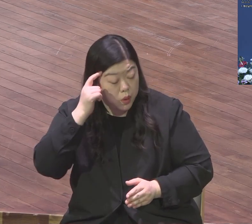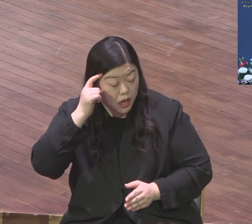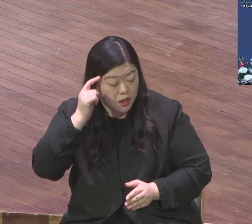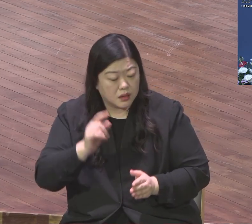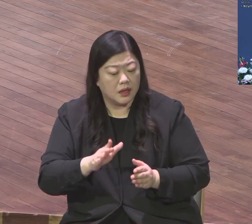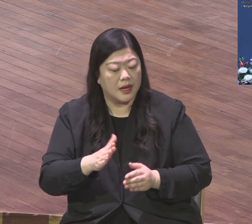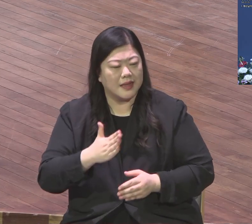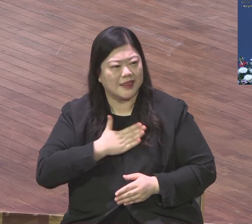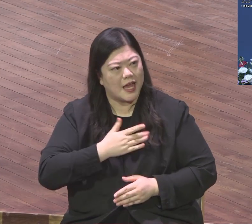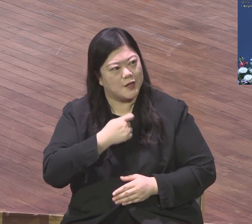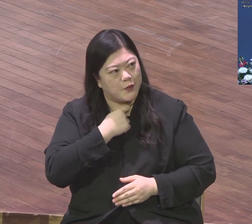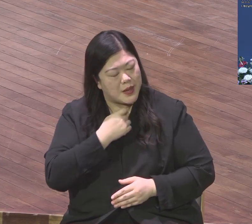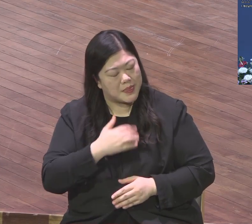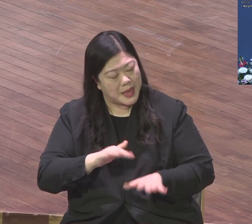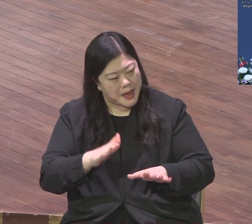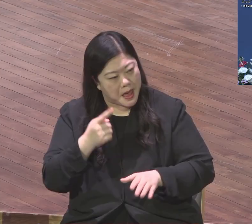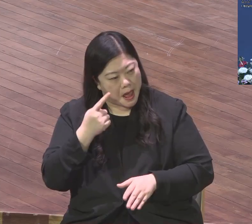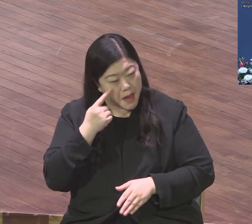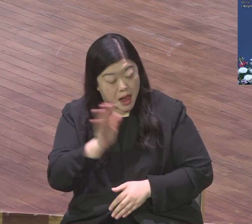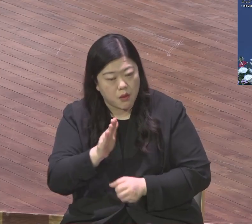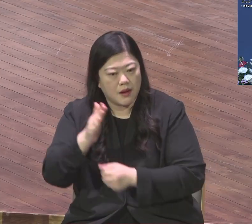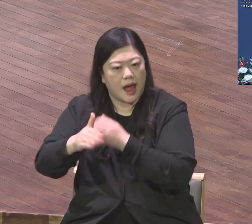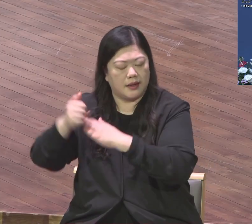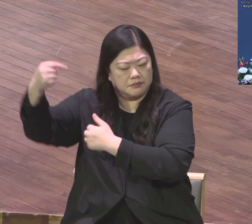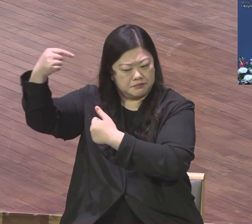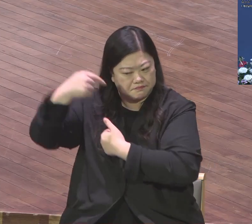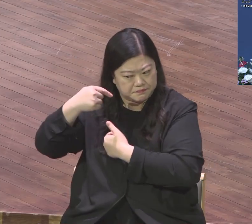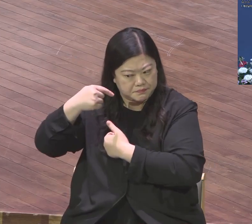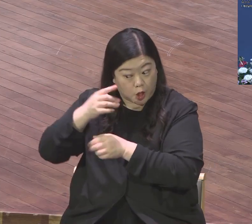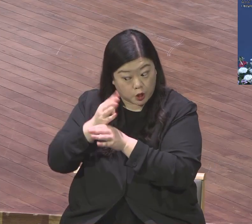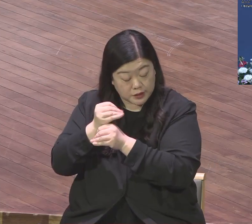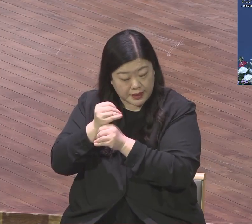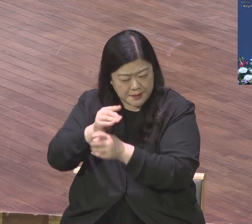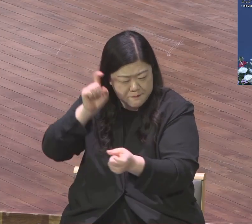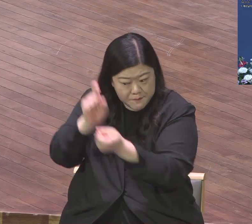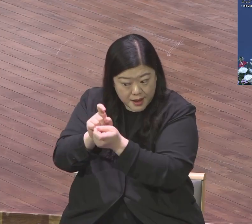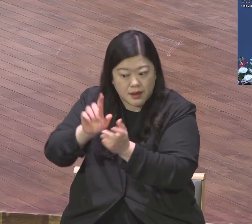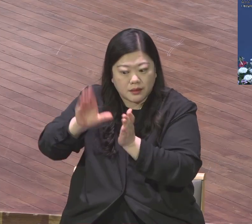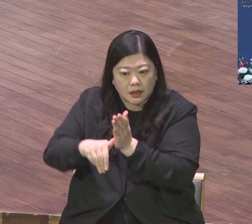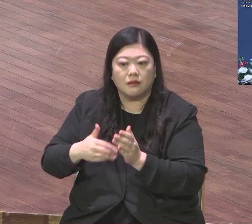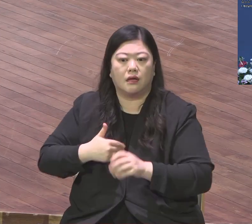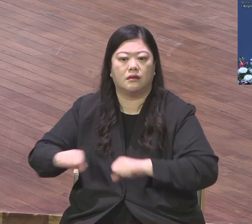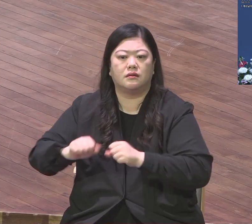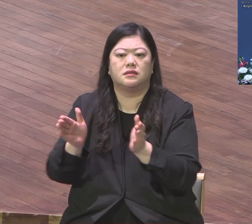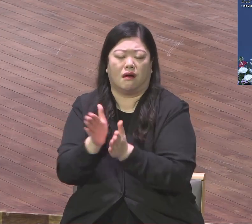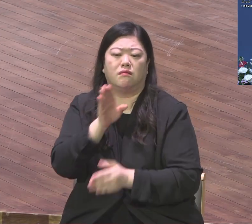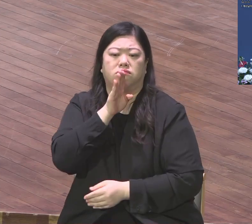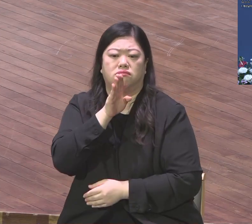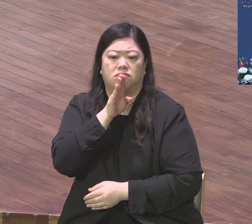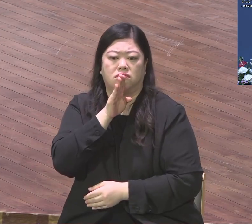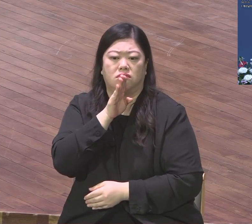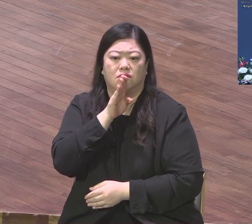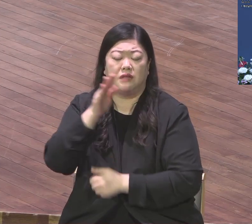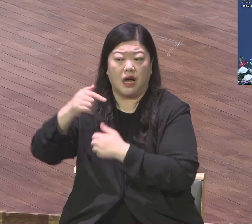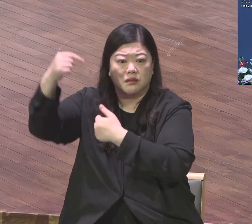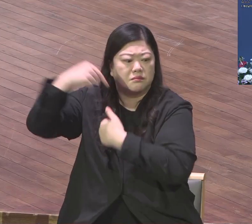돼요. 하나님의 시간표가 되어질 때까지 기다리라. 때가 아니다.